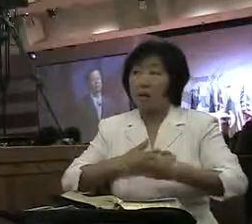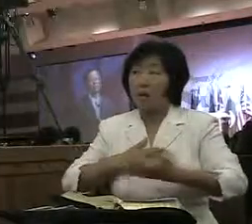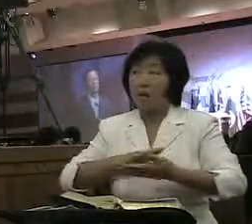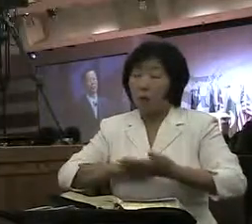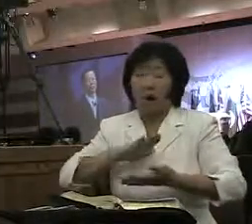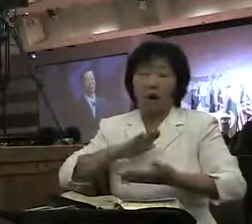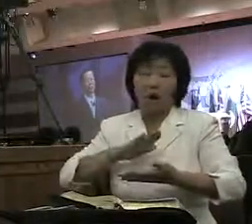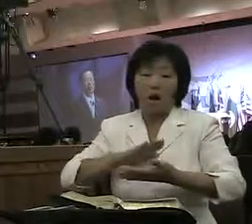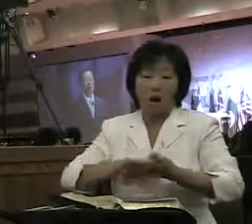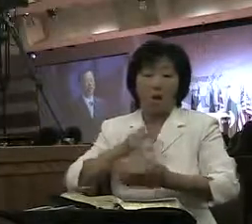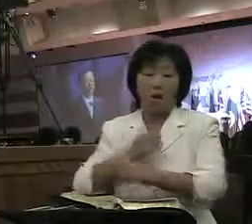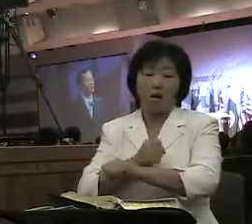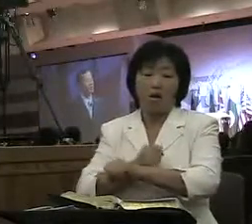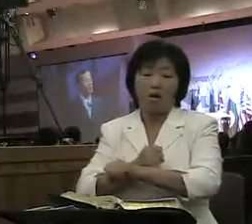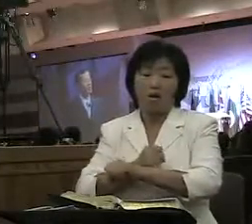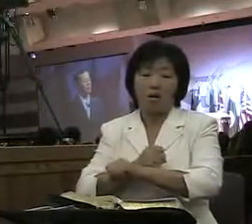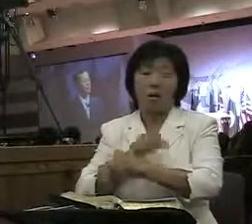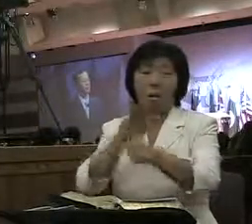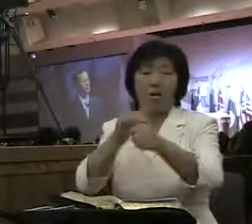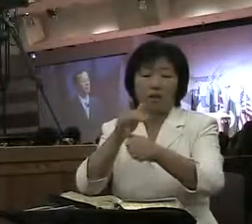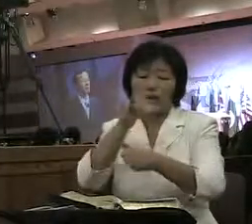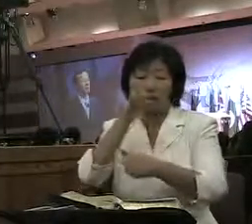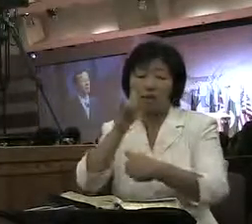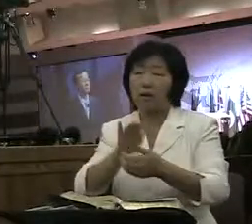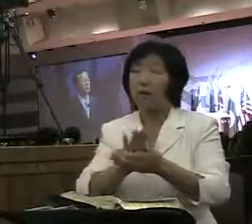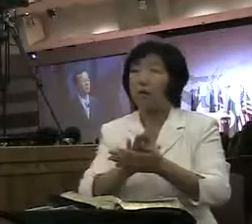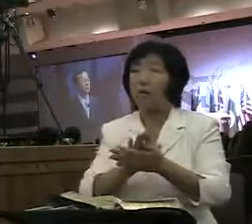하는 컬링이 있습니까?